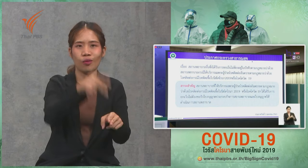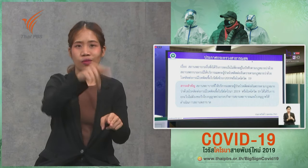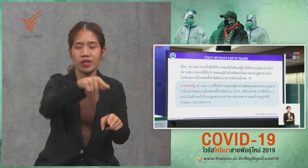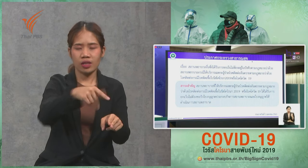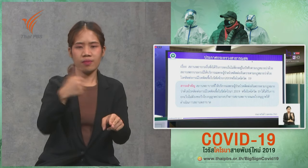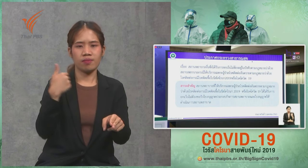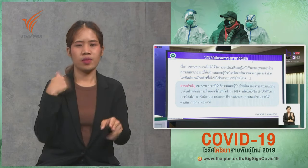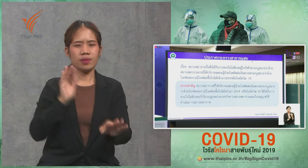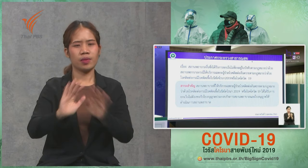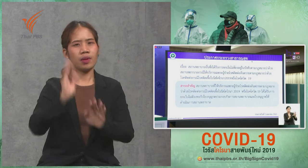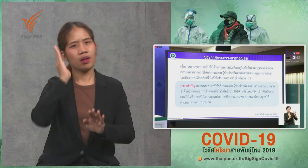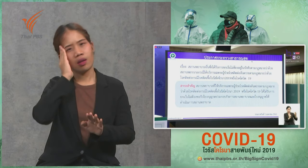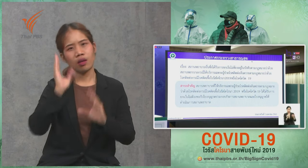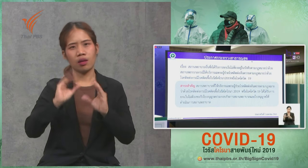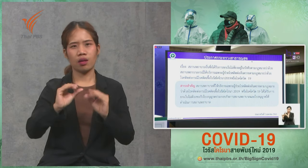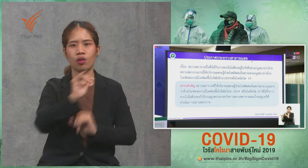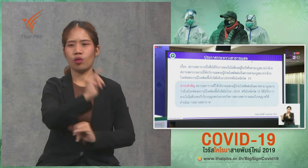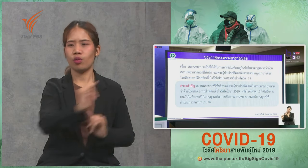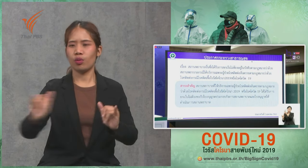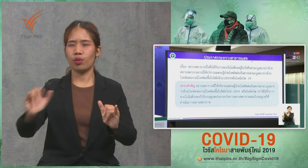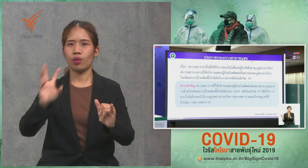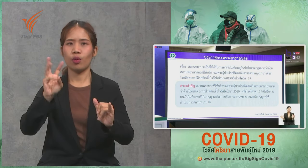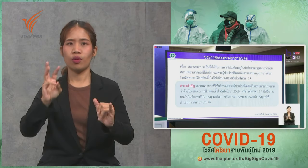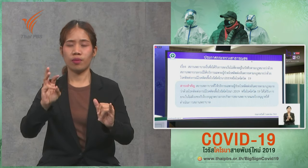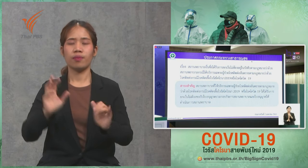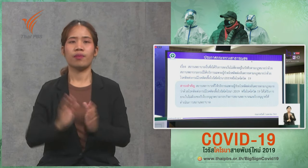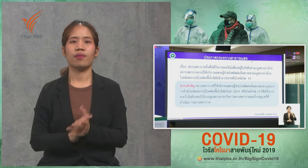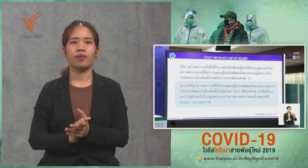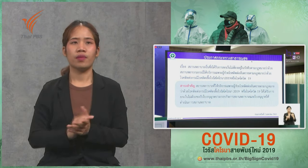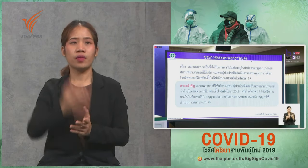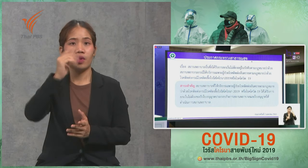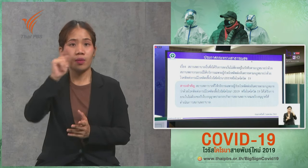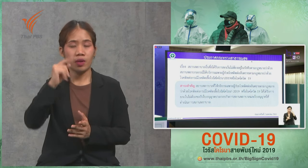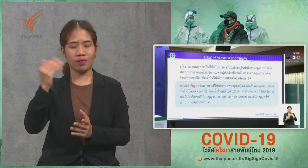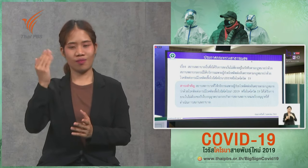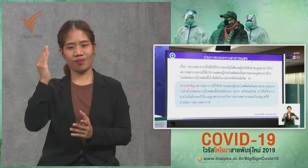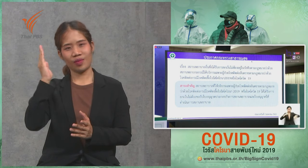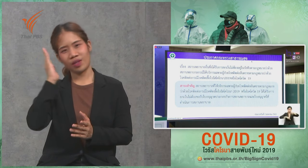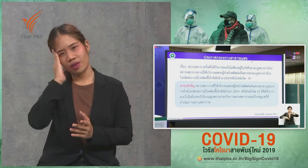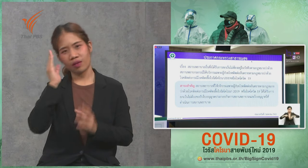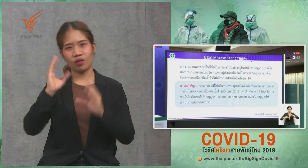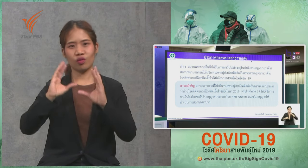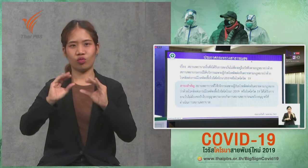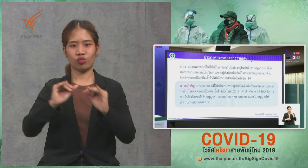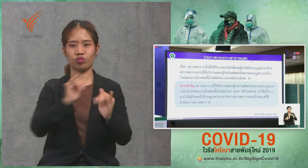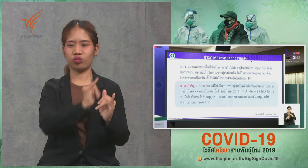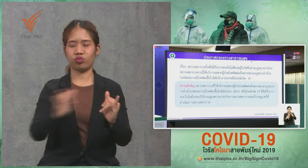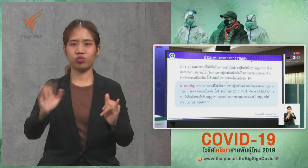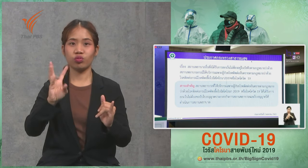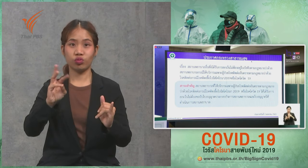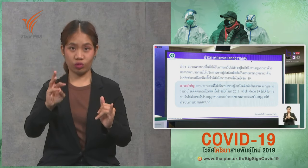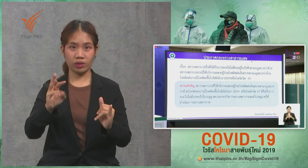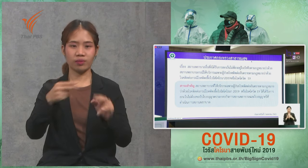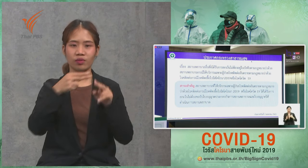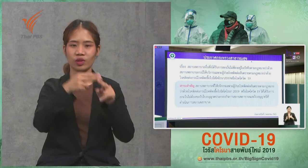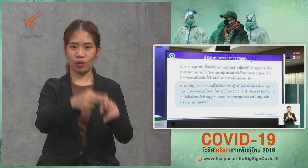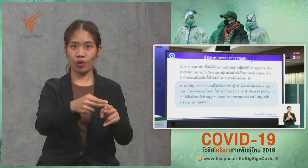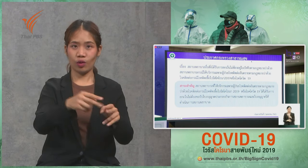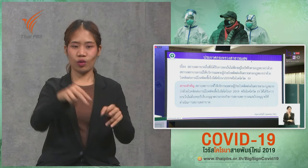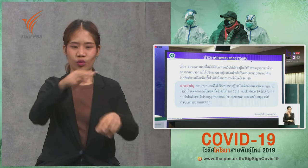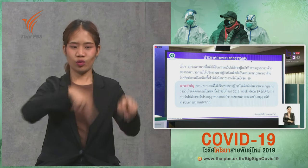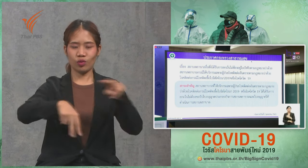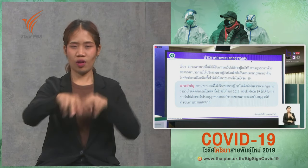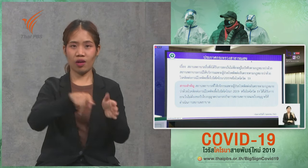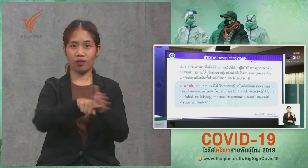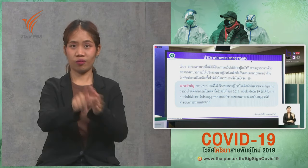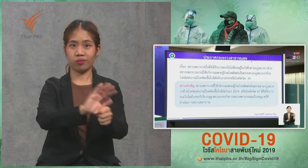60เตียงนะครับครับนี่จะทำให้เรามีเตียงดูแลคนไข้โควิดเฉพาะขึ้นมาครับเรื่องสุดท้ายนะ